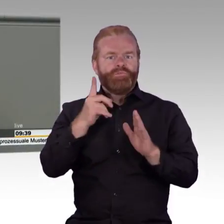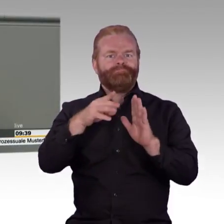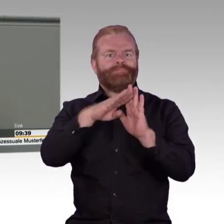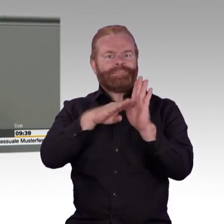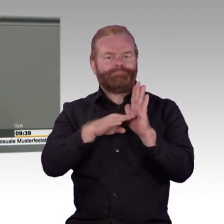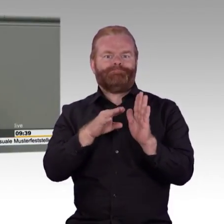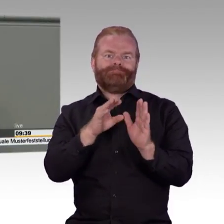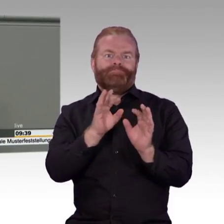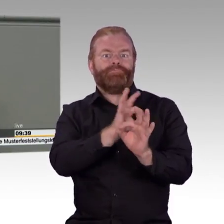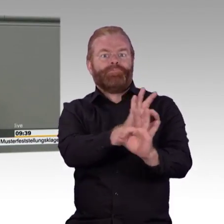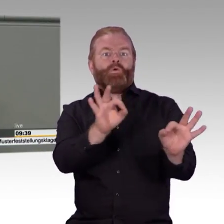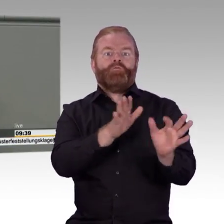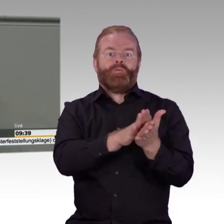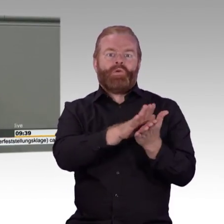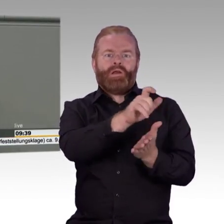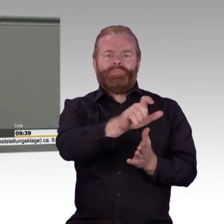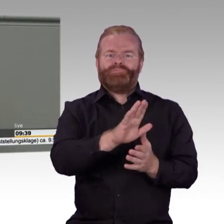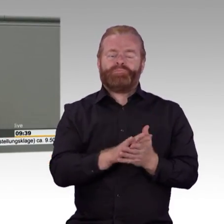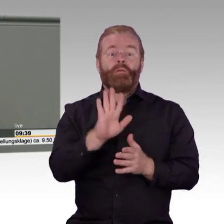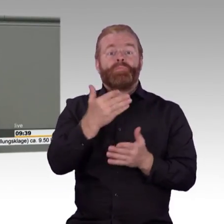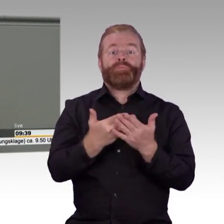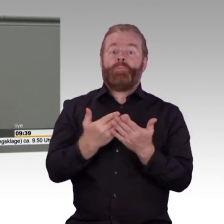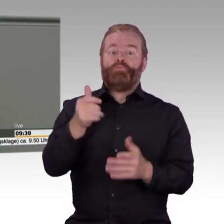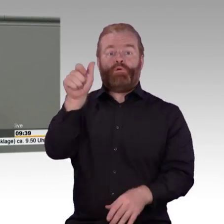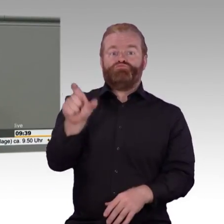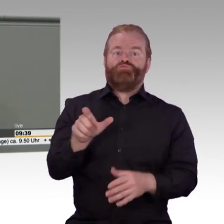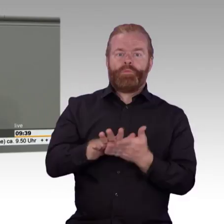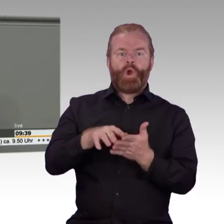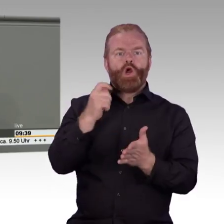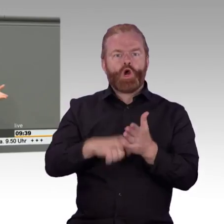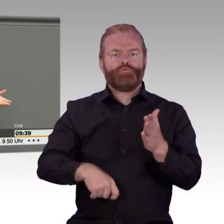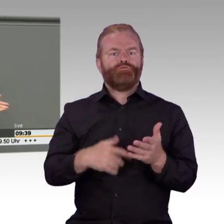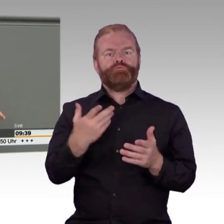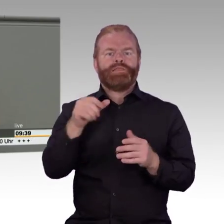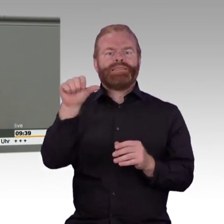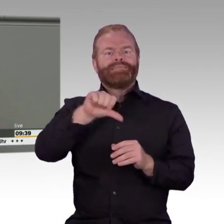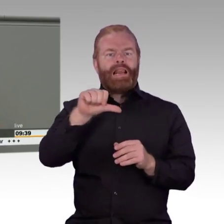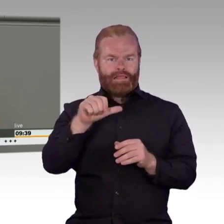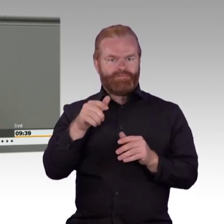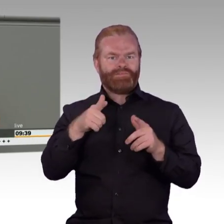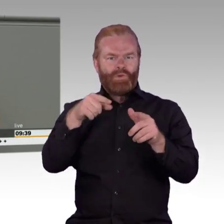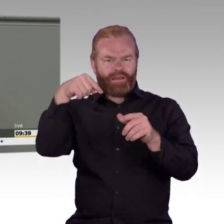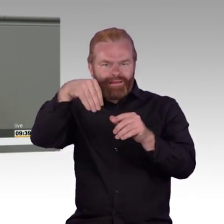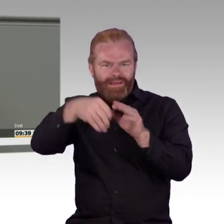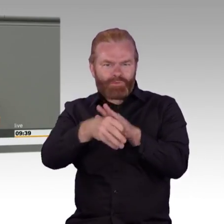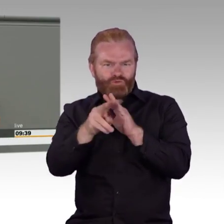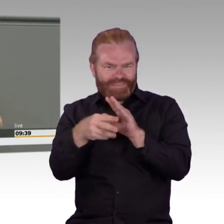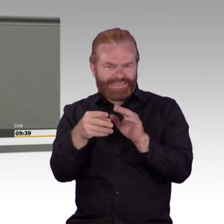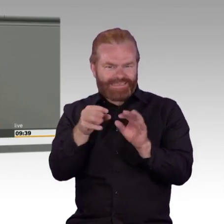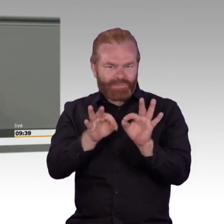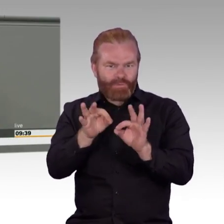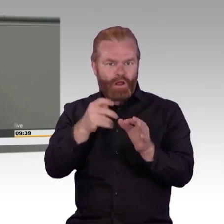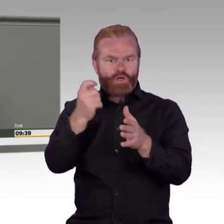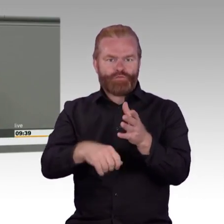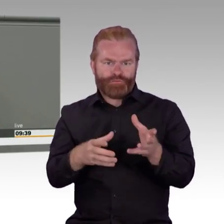Damen und Herren, weil Sie gegenüber dem zivilprozessualen Status quo, den die jetzt haben, ohne jeden größeren Nährwert ist, meine Damen und Herren.